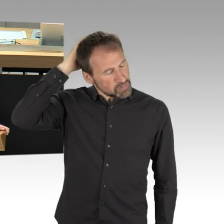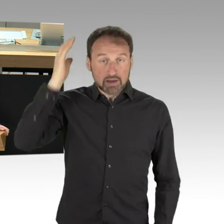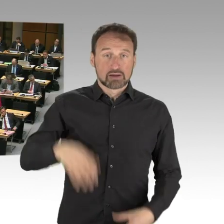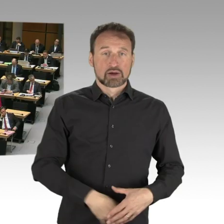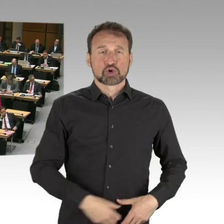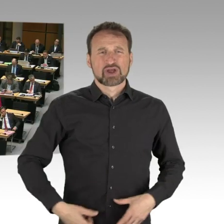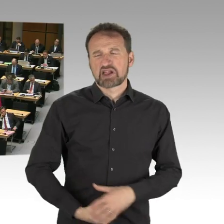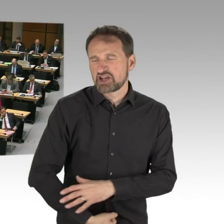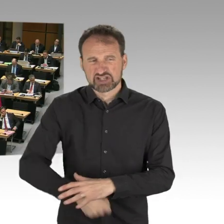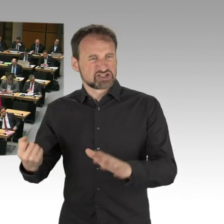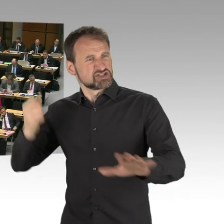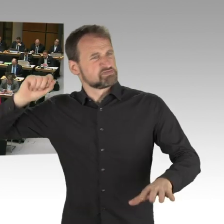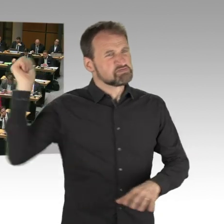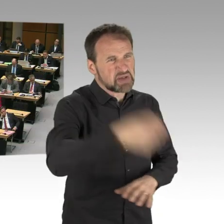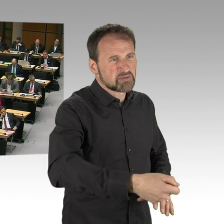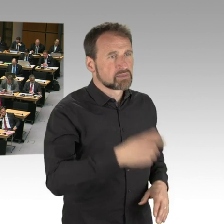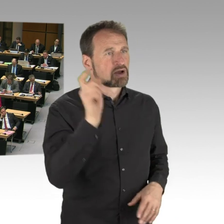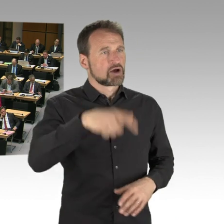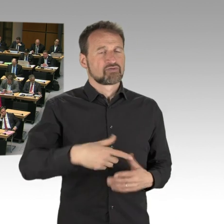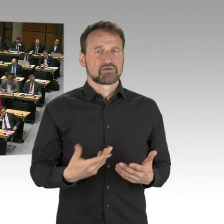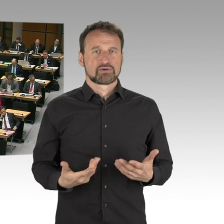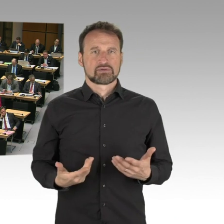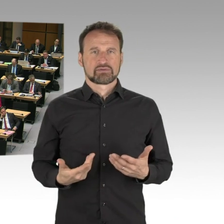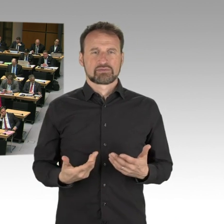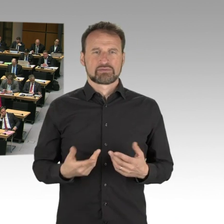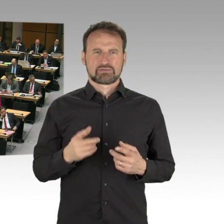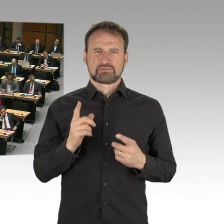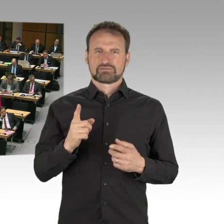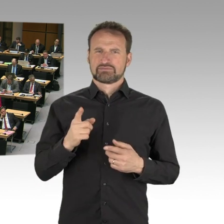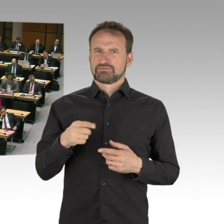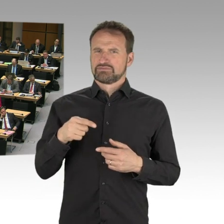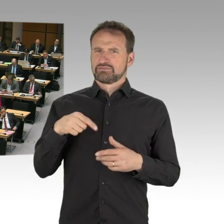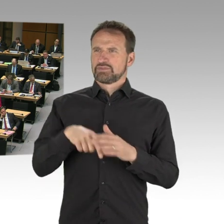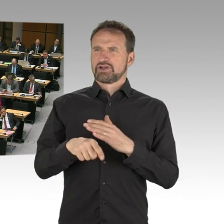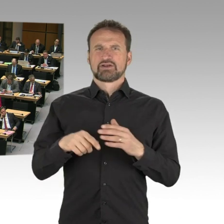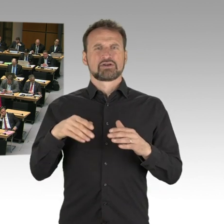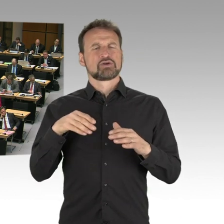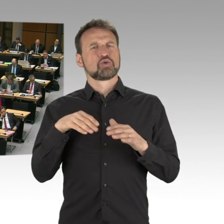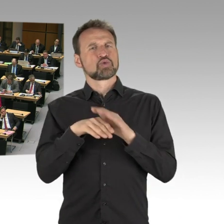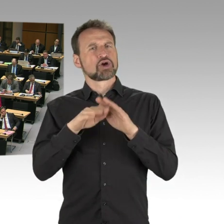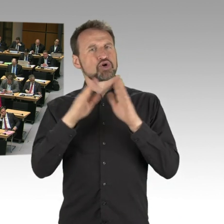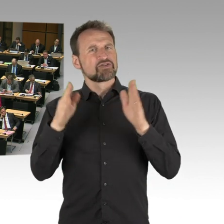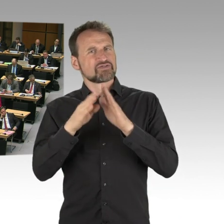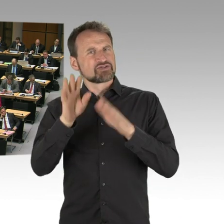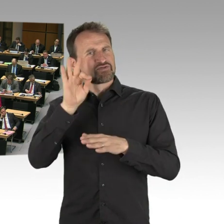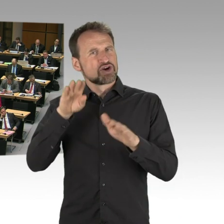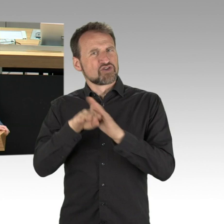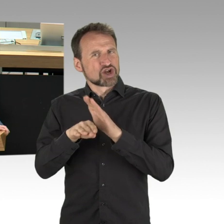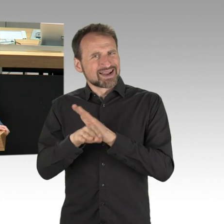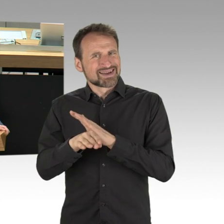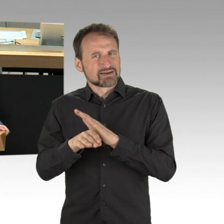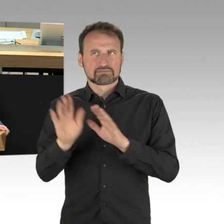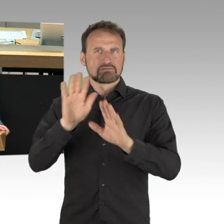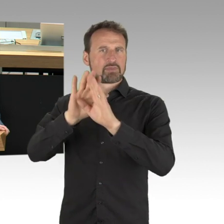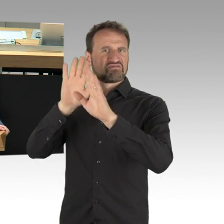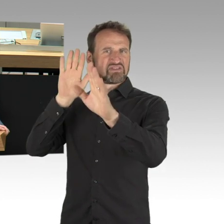Flüchtlingen Hassparolen an den Wänden stehen. All das dürfte es eigentlich nicht geben, da wir uns nicht in